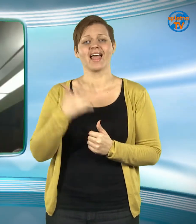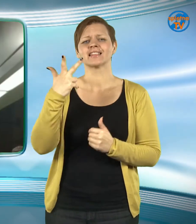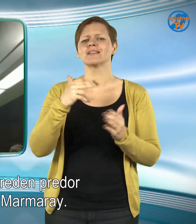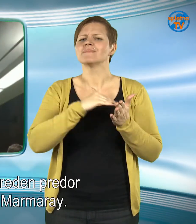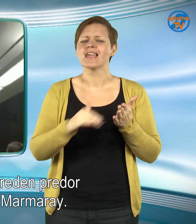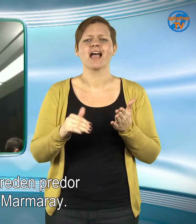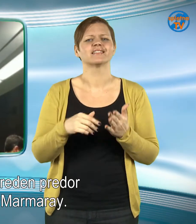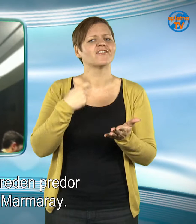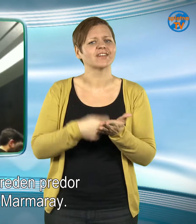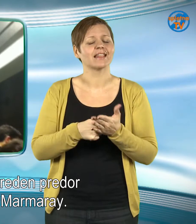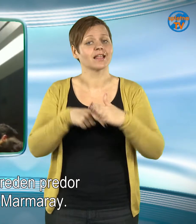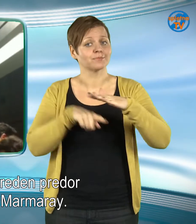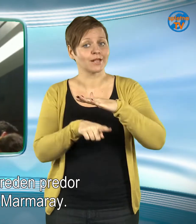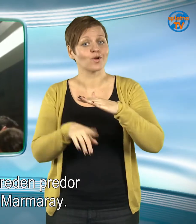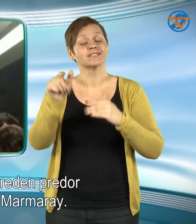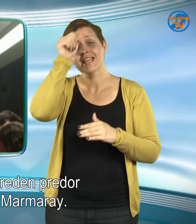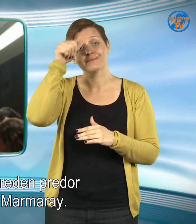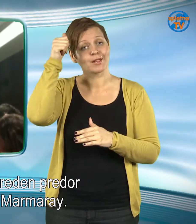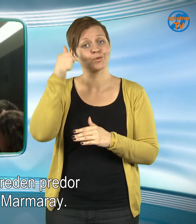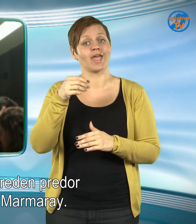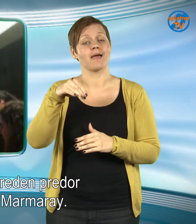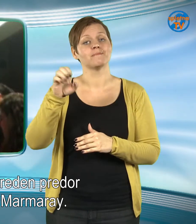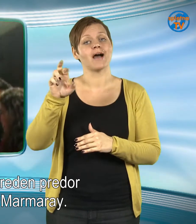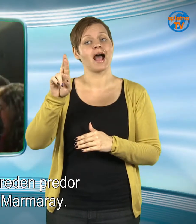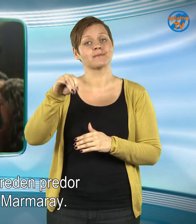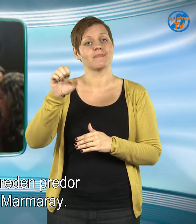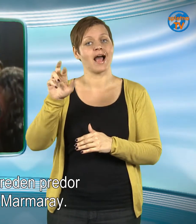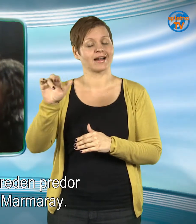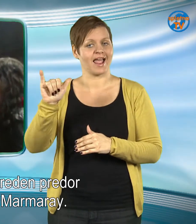3 milijarde evrov vreden predor se imenuje Marmaraj.